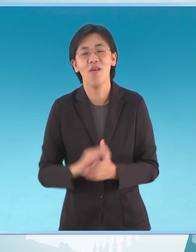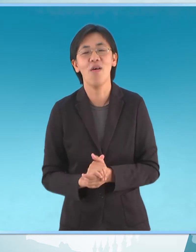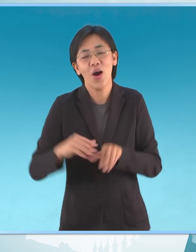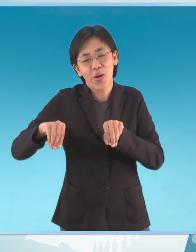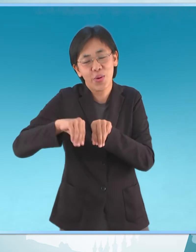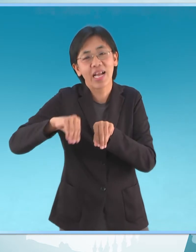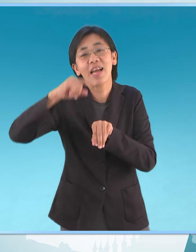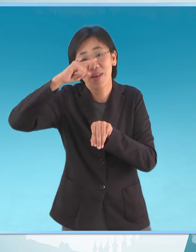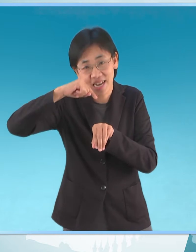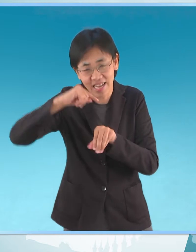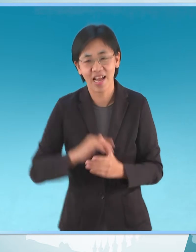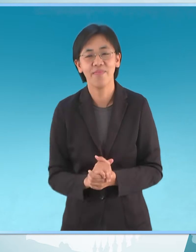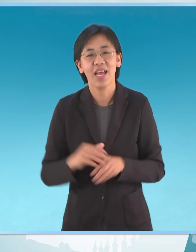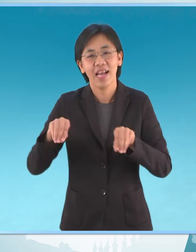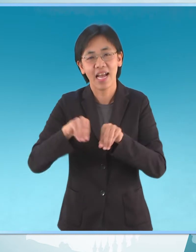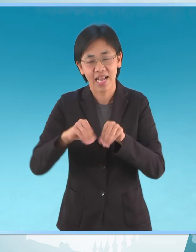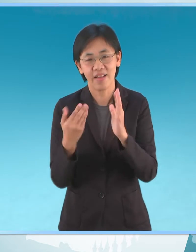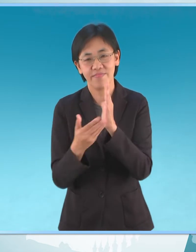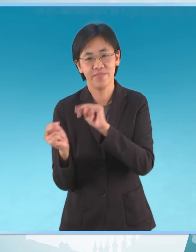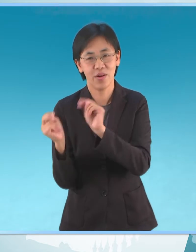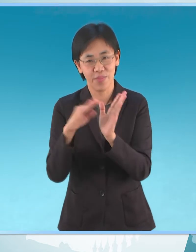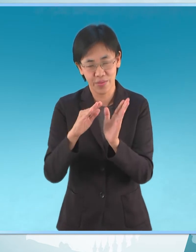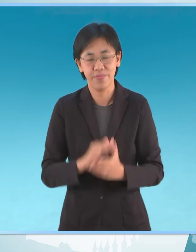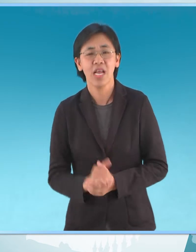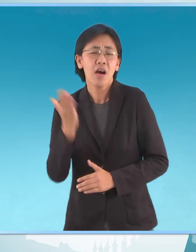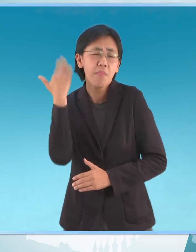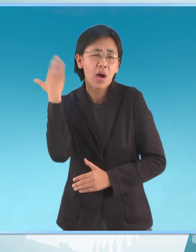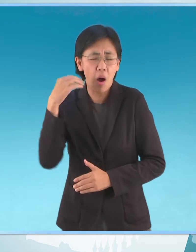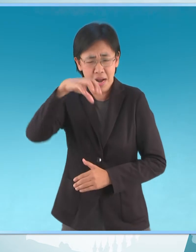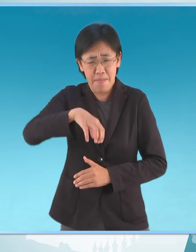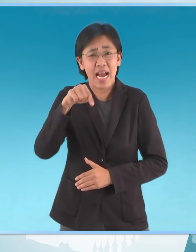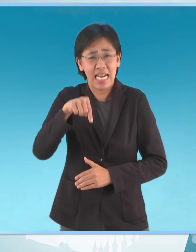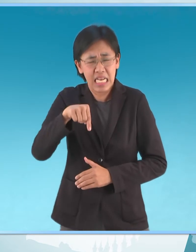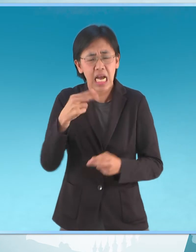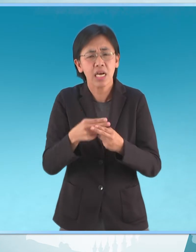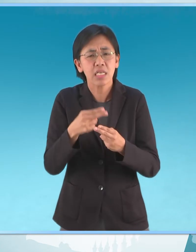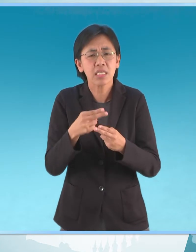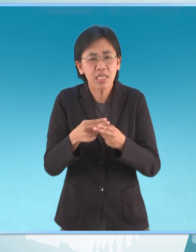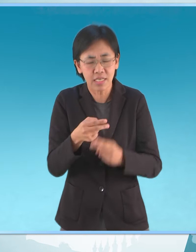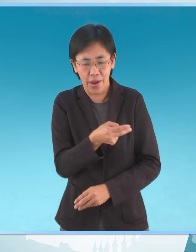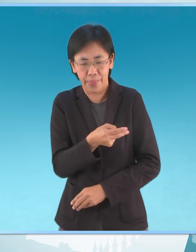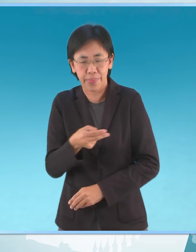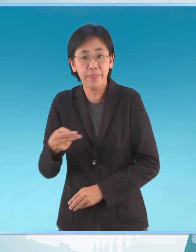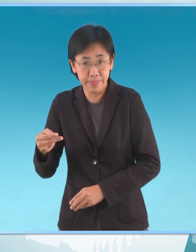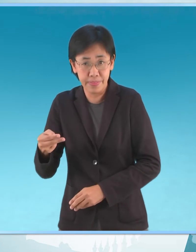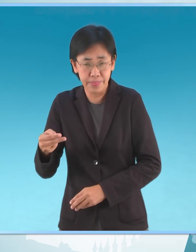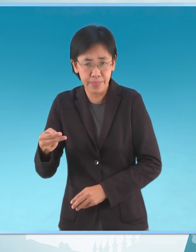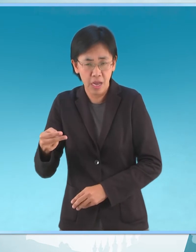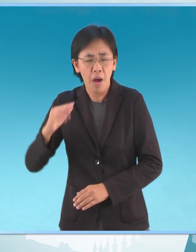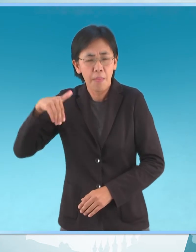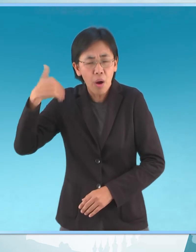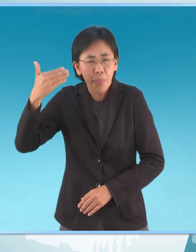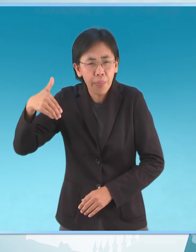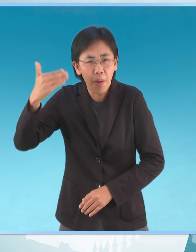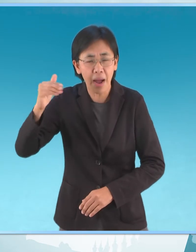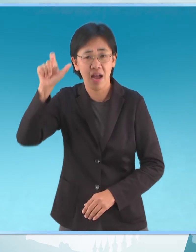เทศไทยของเราด้วยนะนั่นก็คือจังหวัดนครพนมนั่นเองนะครับในอดีตเนี่ยก่อนหน้านี้นะครับชื่อว่าเมืองสีโคตบองนะฮะแต่ว่าภายหลังจาก